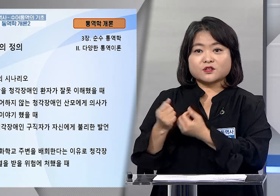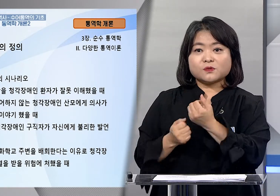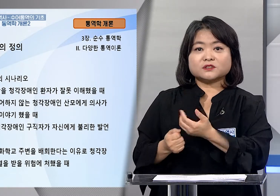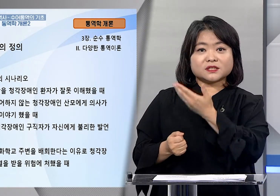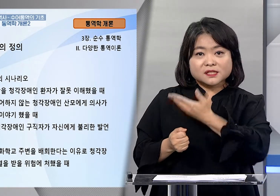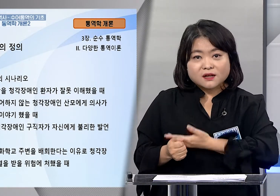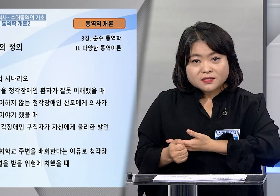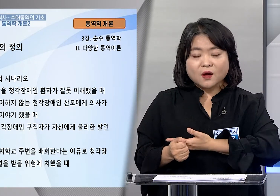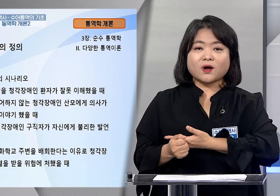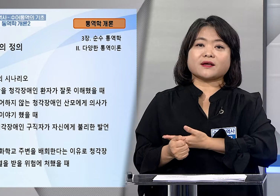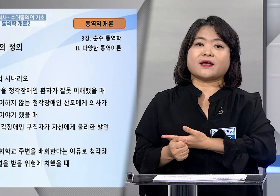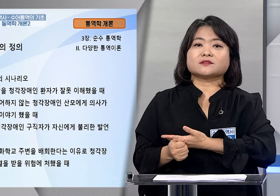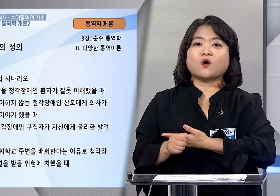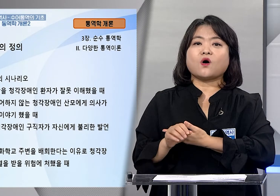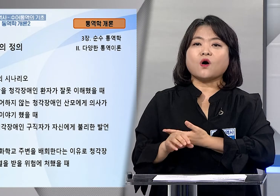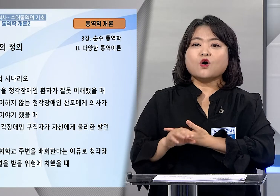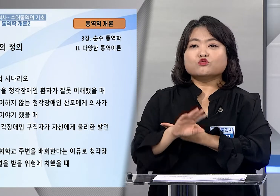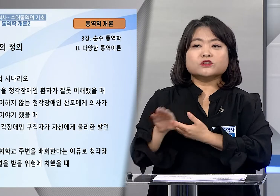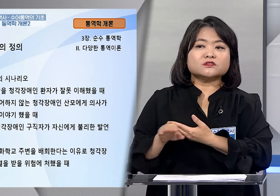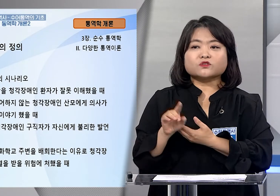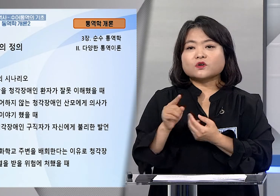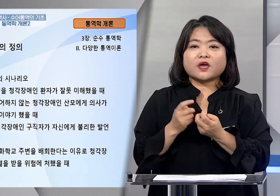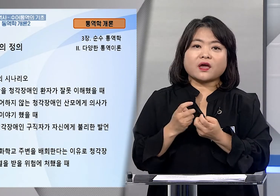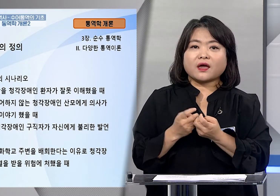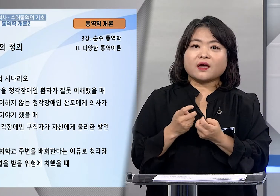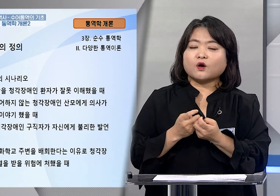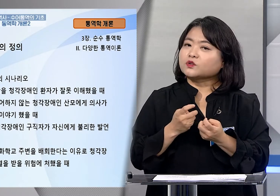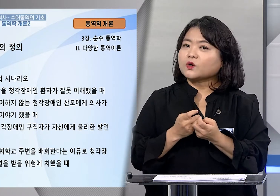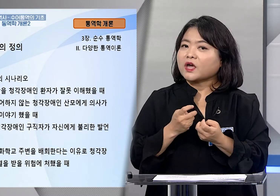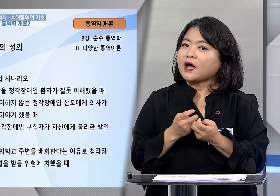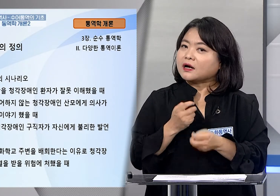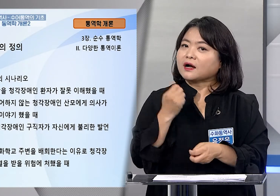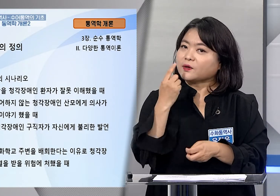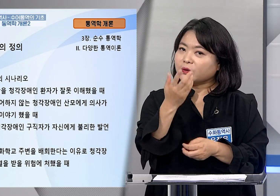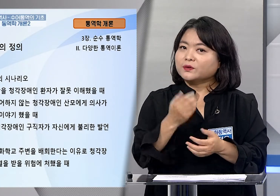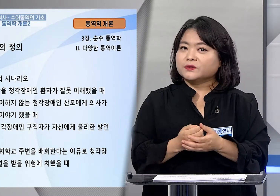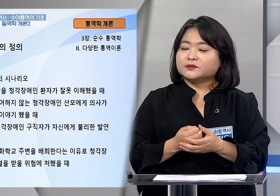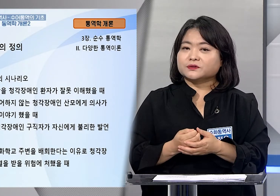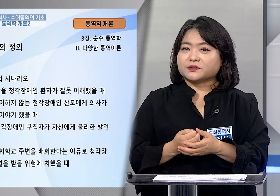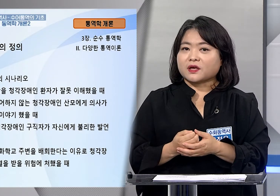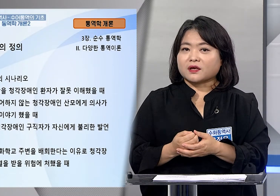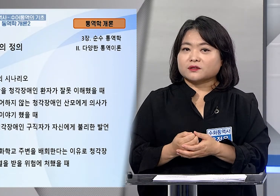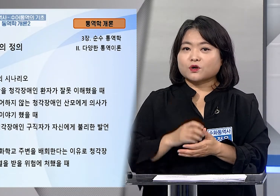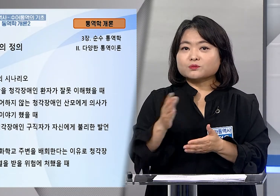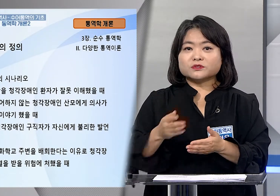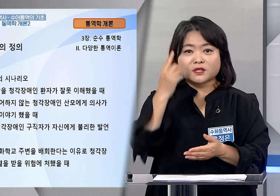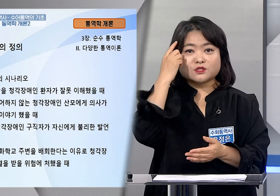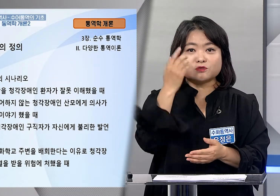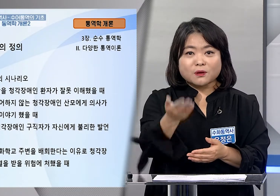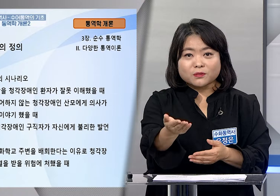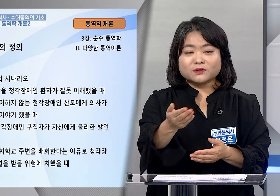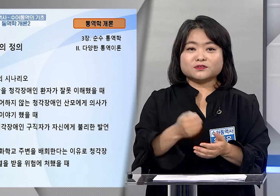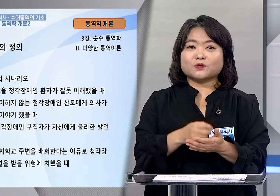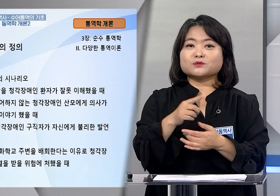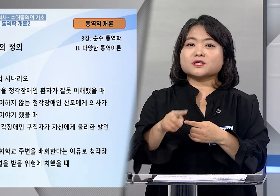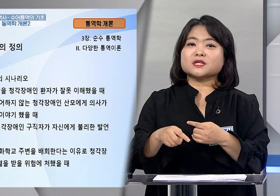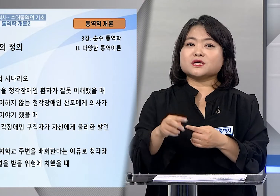설명드린 이러한 상황에서 우리는 어떻게 어떻게 해야 할까요? 네. 여러분들에게 질문을 한번. 여러분이 이